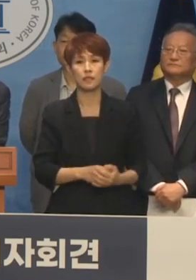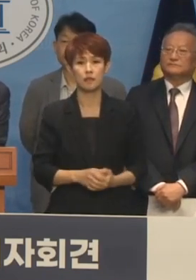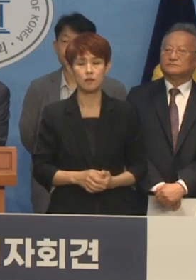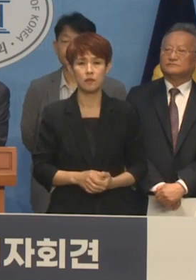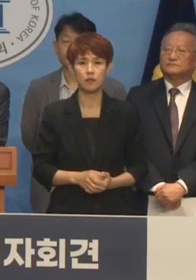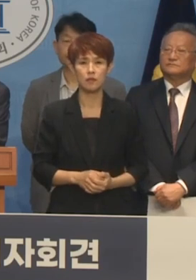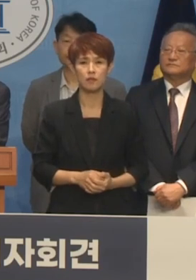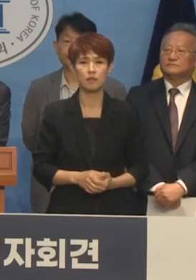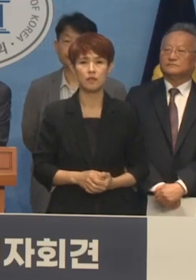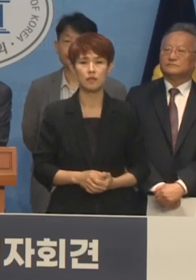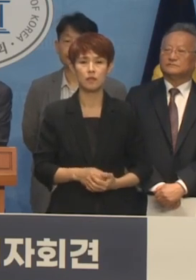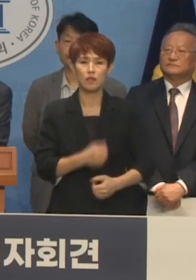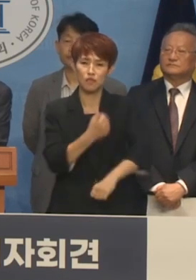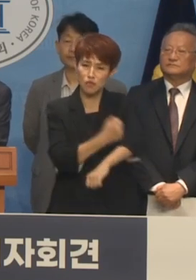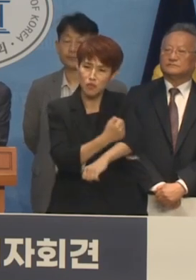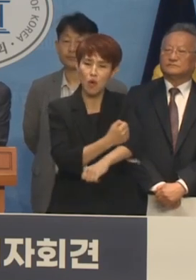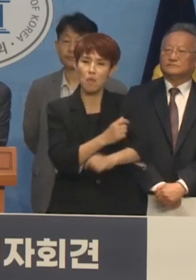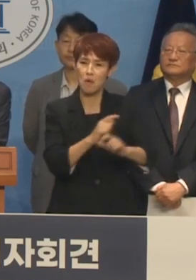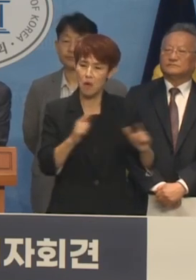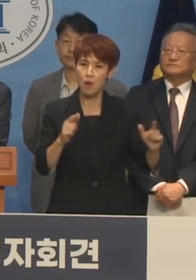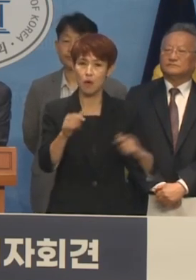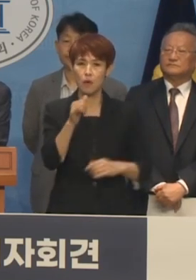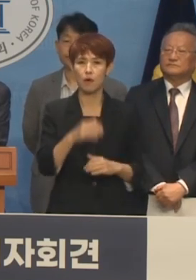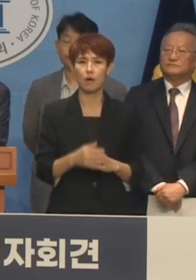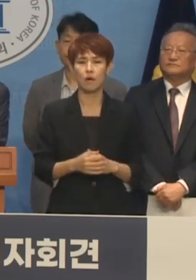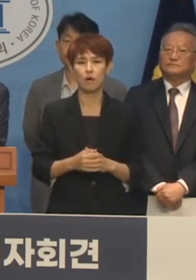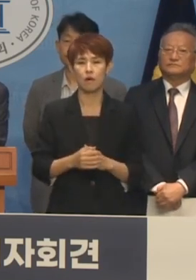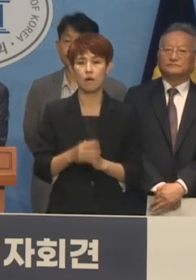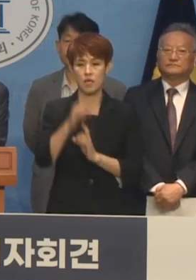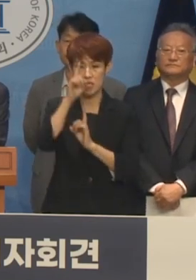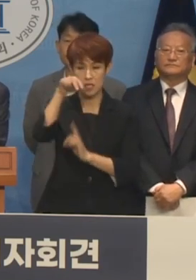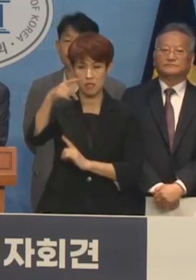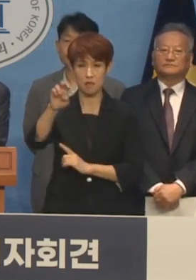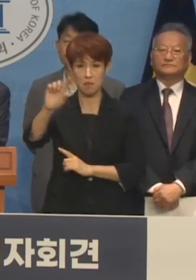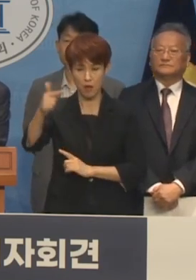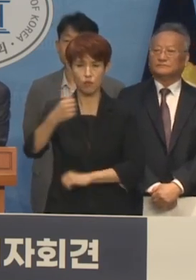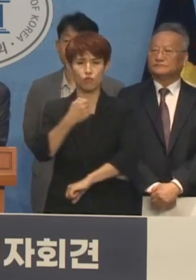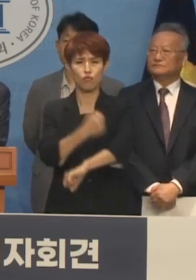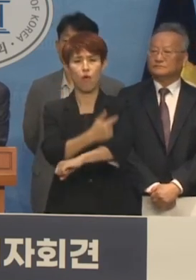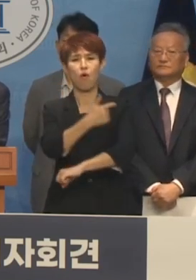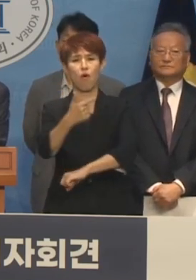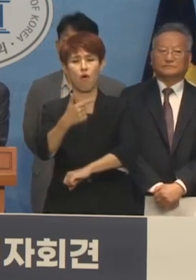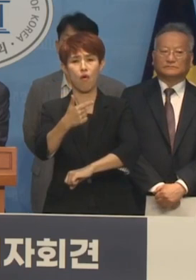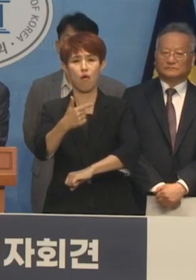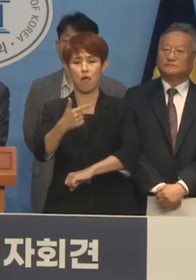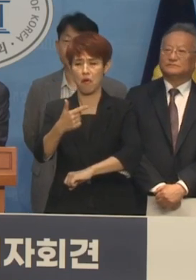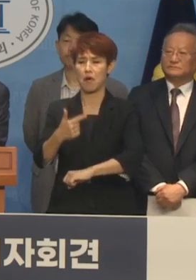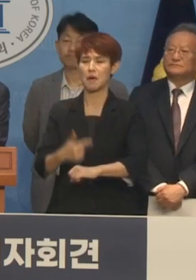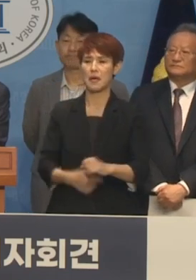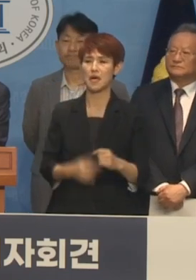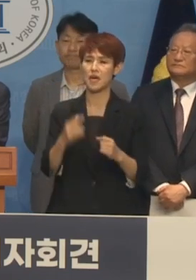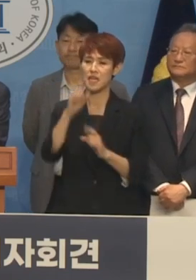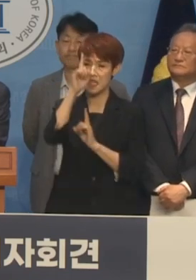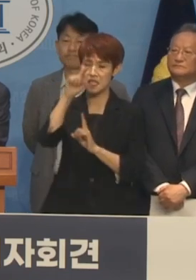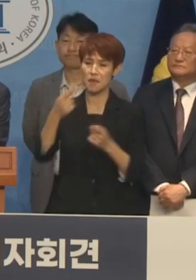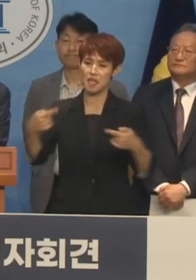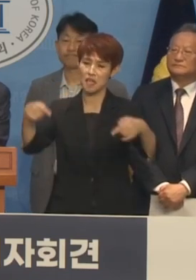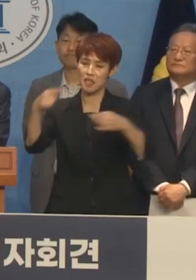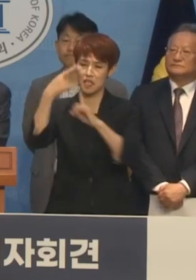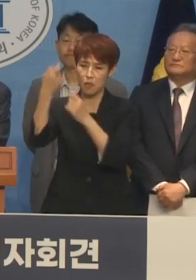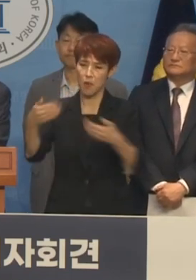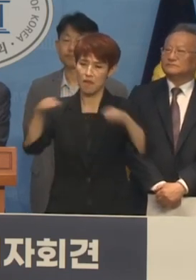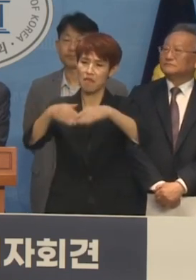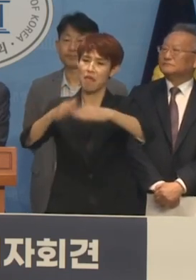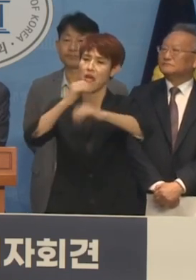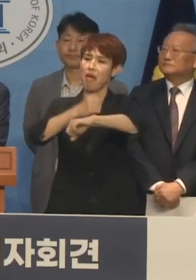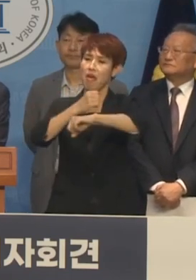전 대통령이 과도 좀 있을지 모르지만 공이 더 큰 게 아니냐. 공이 더 크니까 이승만 기념관을 세워야 된다고 얘기를